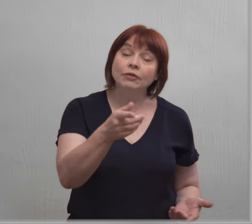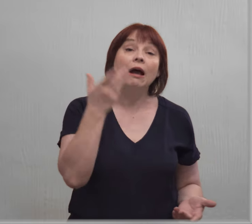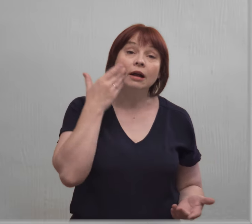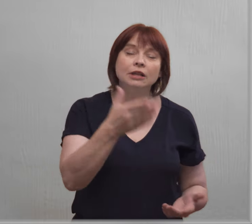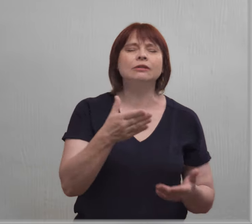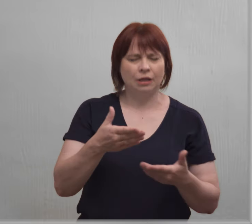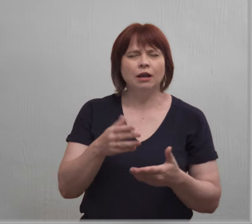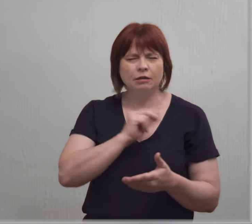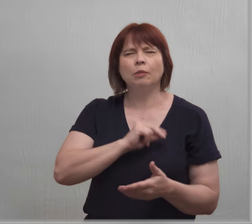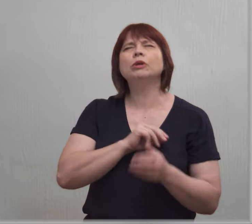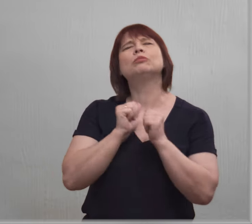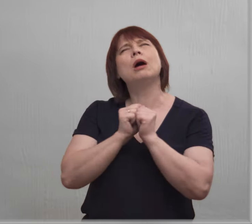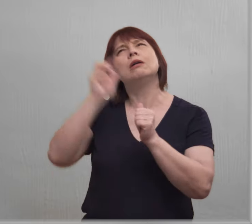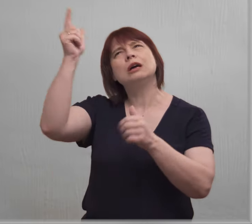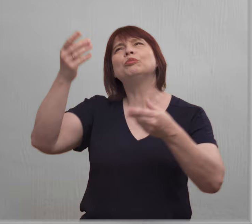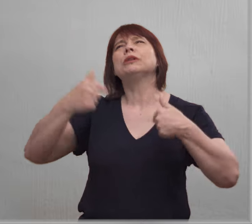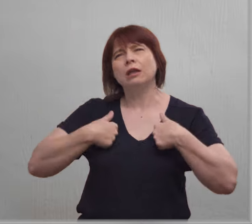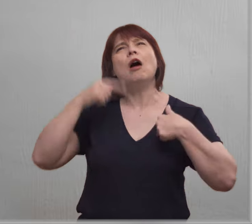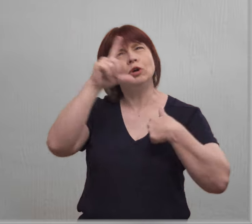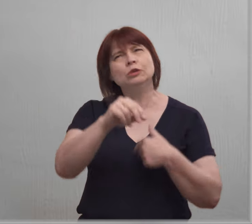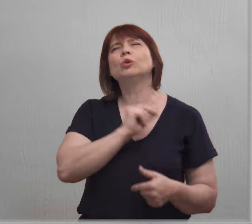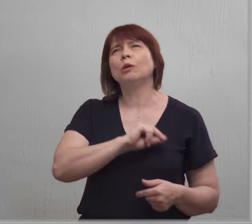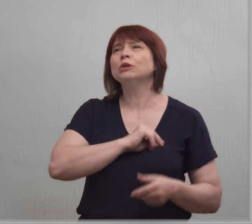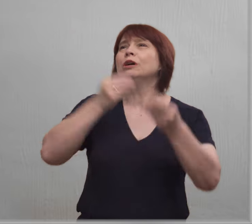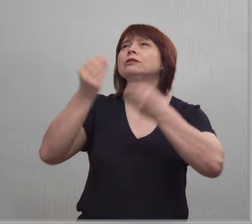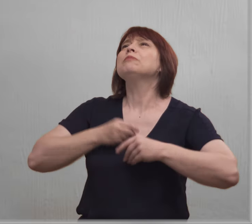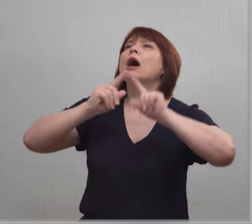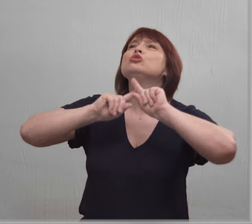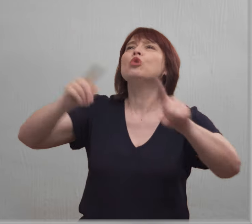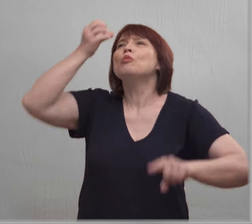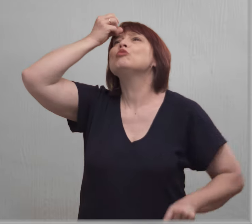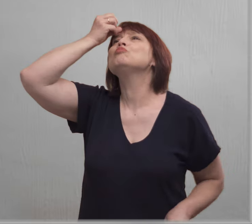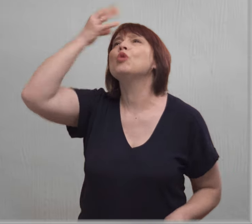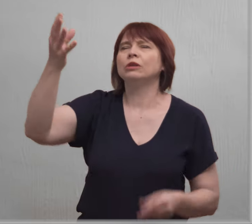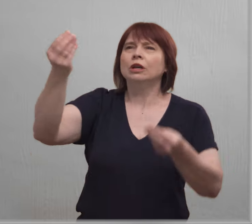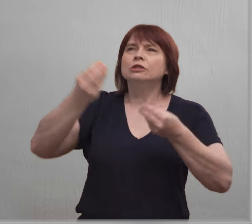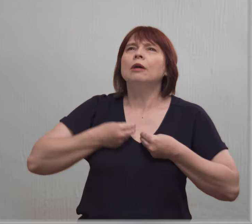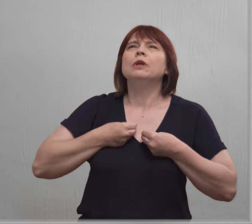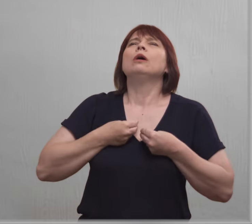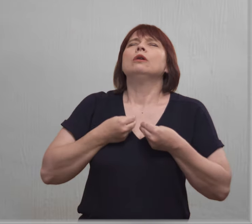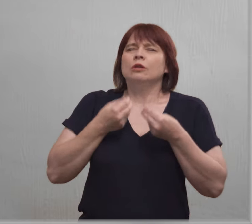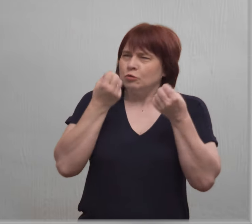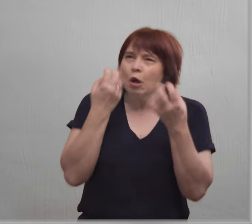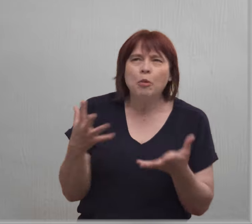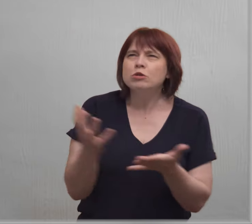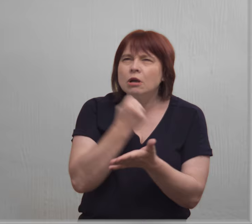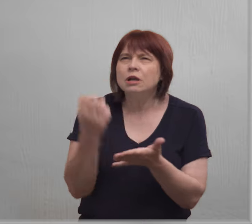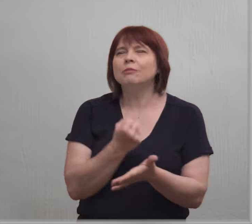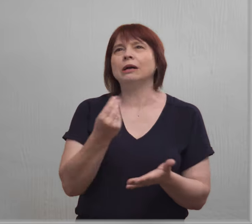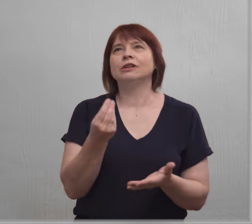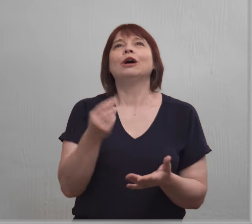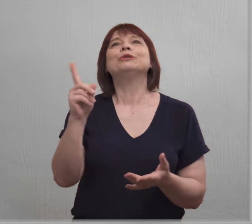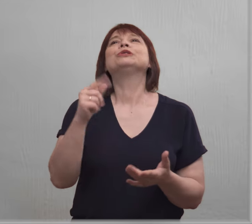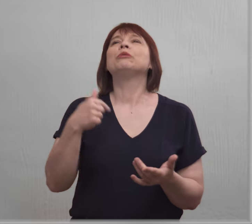Я хочу, чтобы Ты исполнял меня Святым Духом и давал мне премудрости, чтобы я мог не просто зарабатывать деньги, но также повлиять на